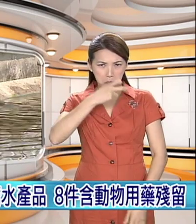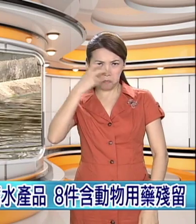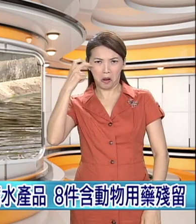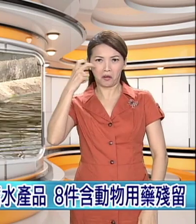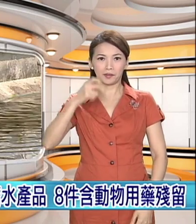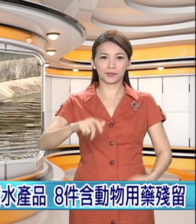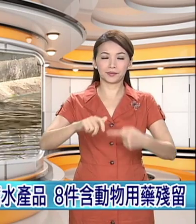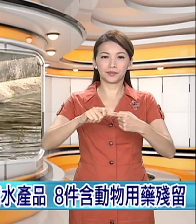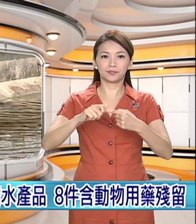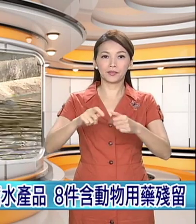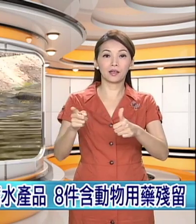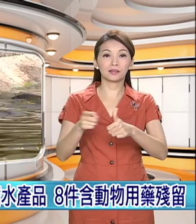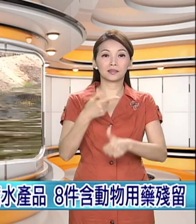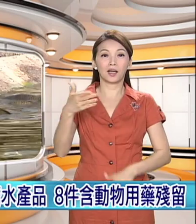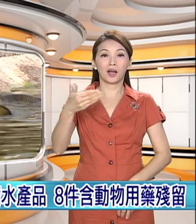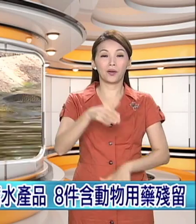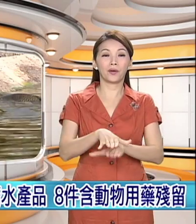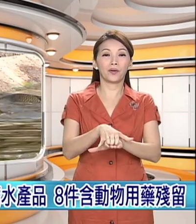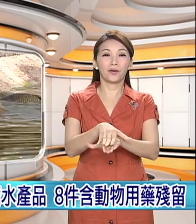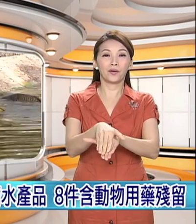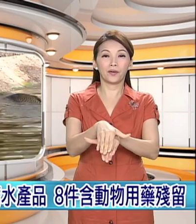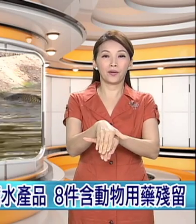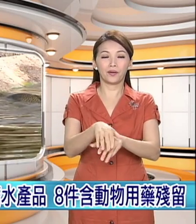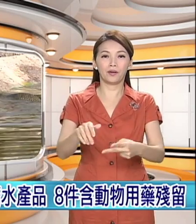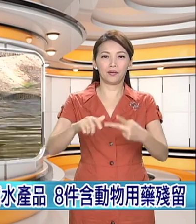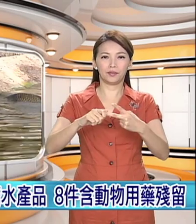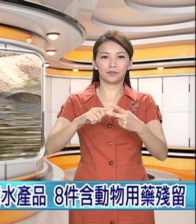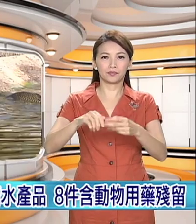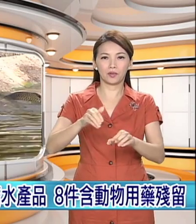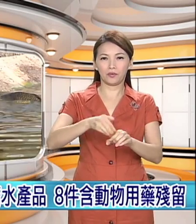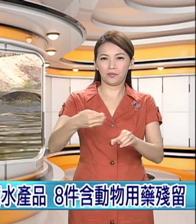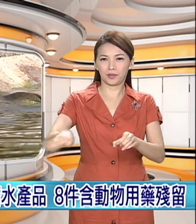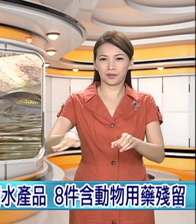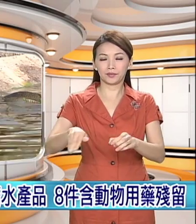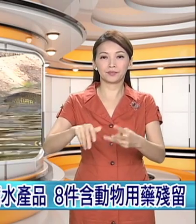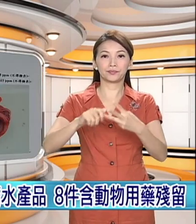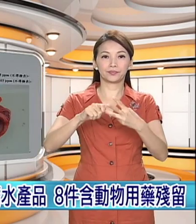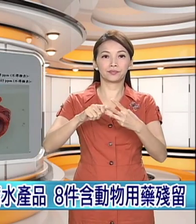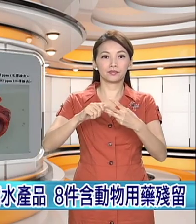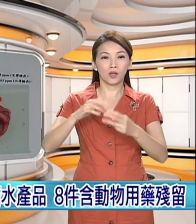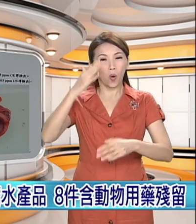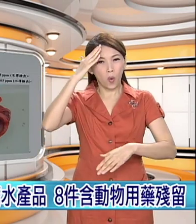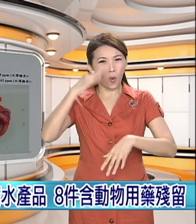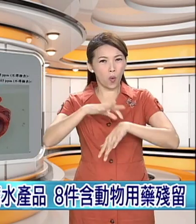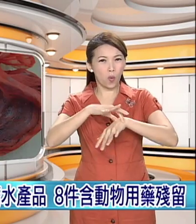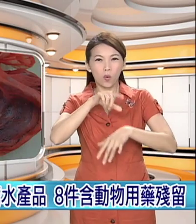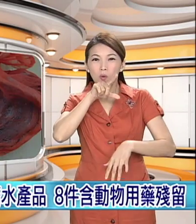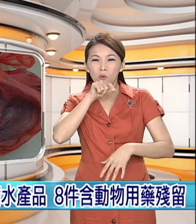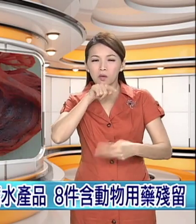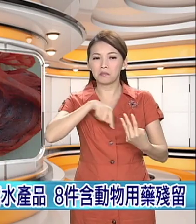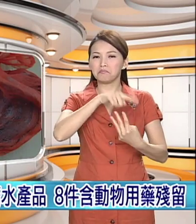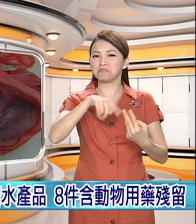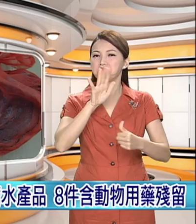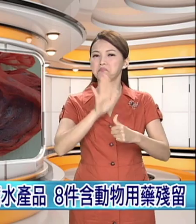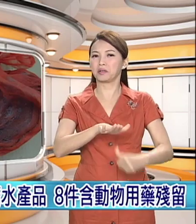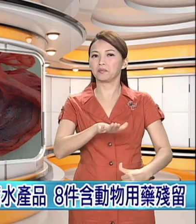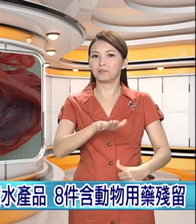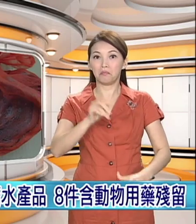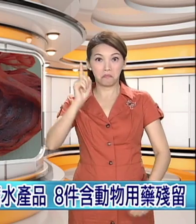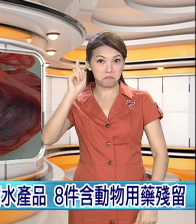甲鱼、贡丸还有乌骨鸡，这些都不合格。而其中违规